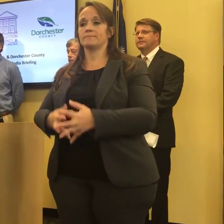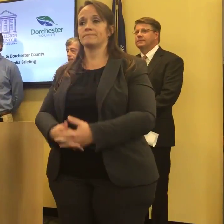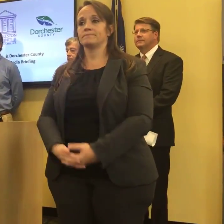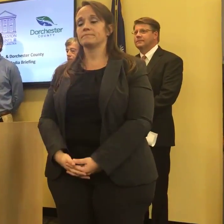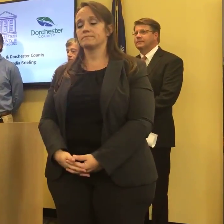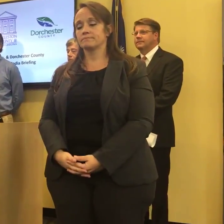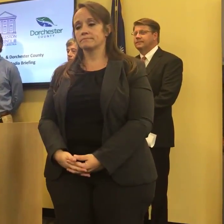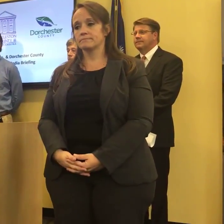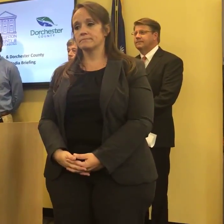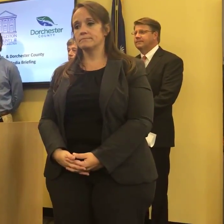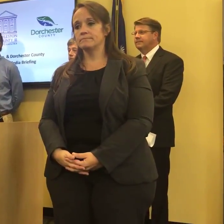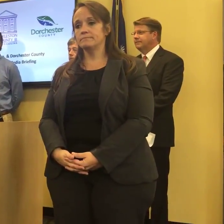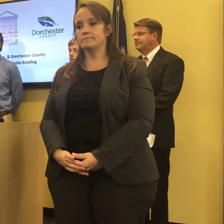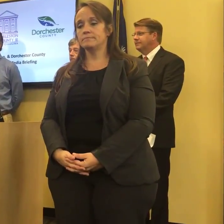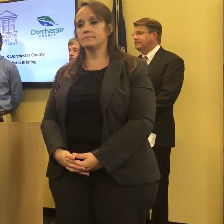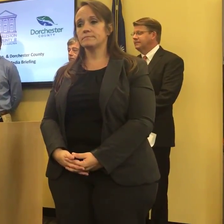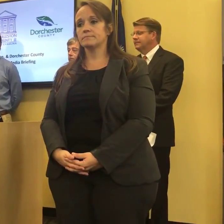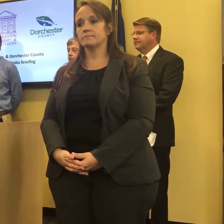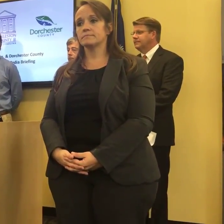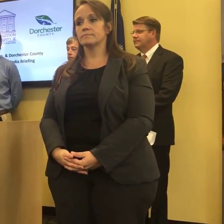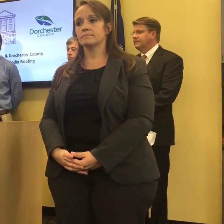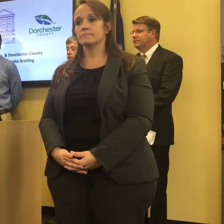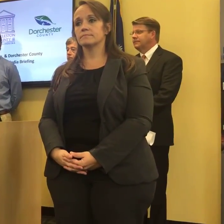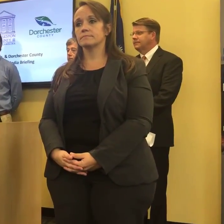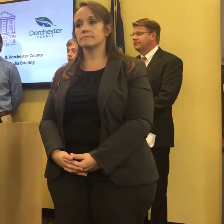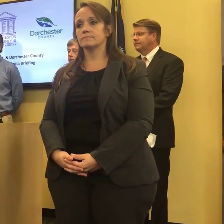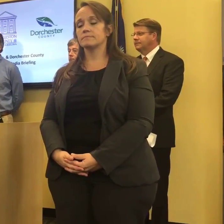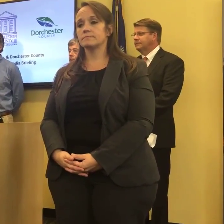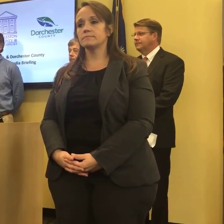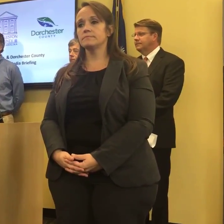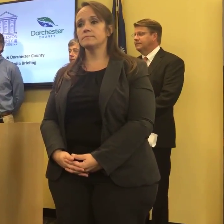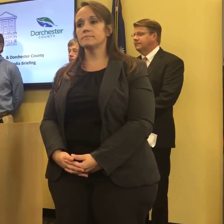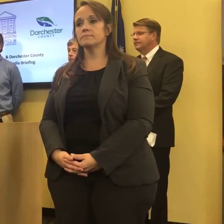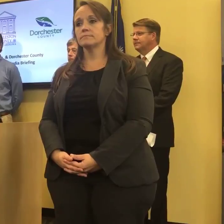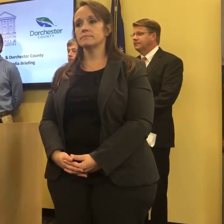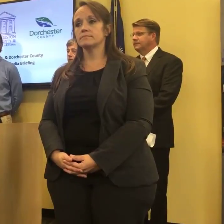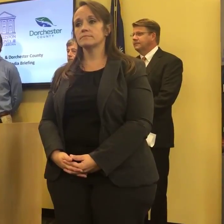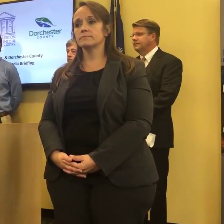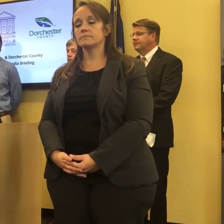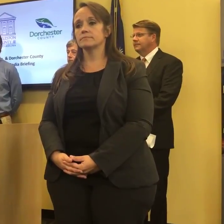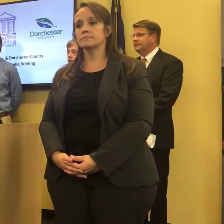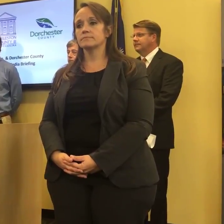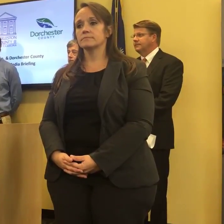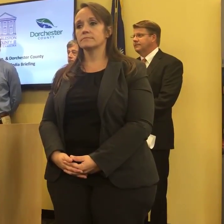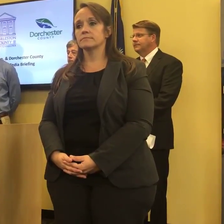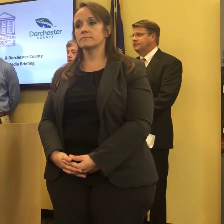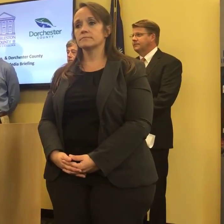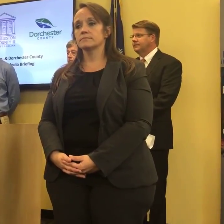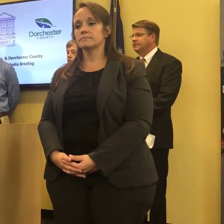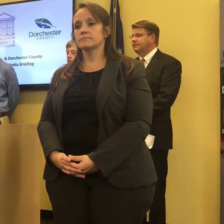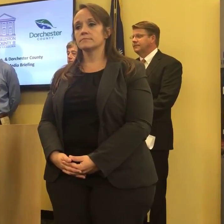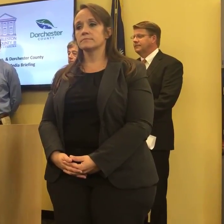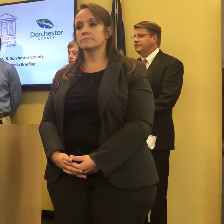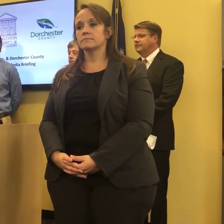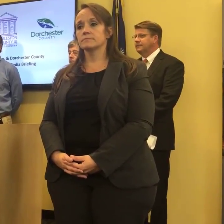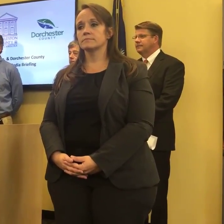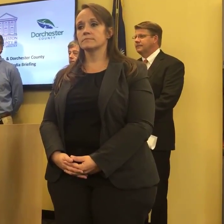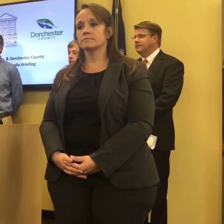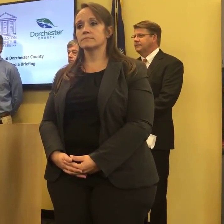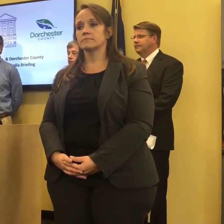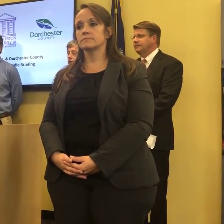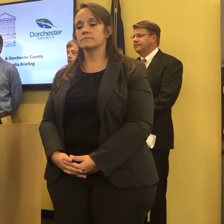Buenas tardes. Las oficinas gubernamentales del condado de Charleston estarán cerradas mañana. Este cierre incluirá también el centro judicial. El